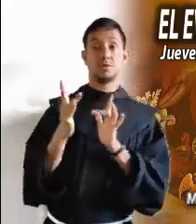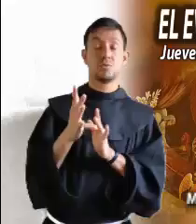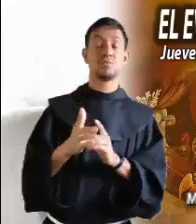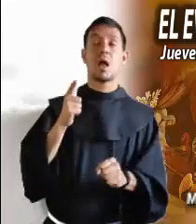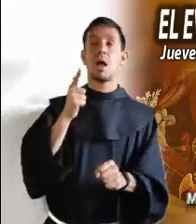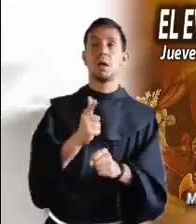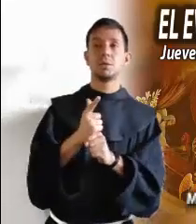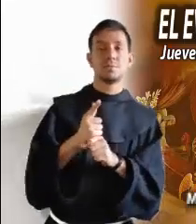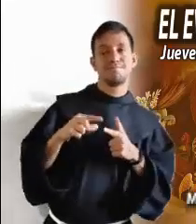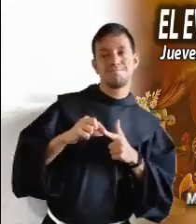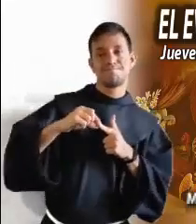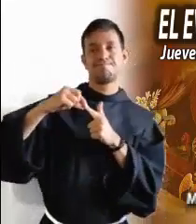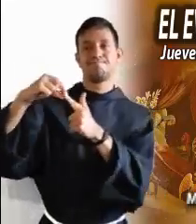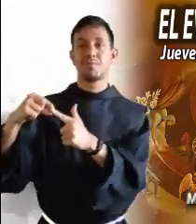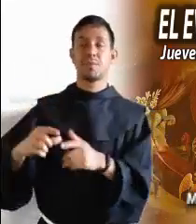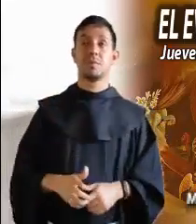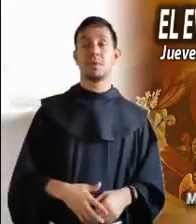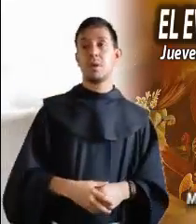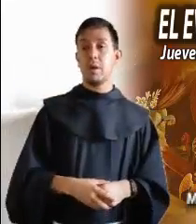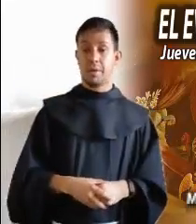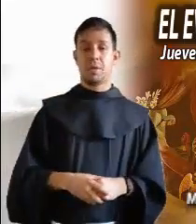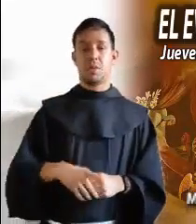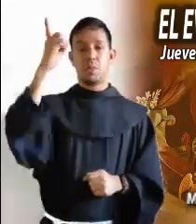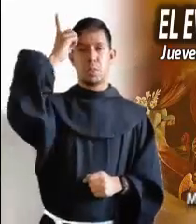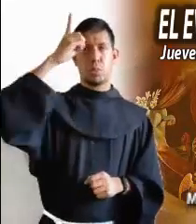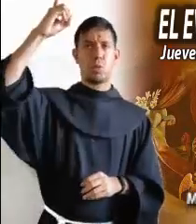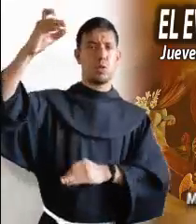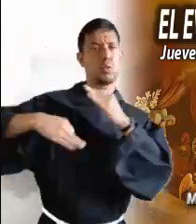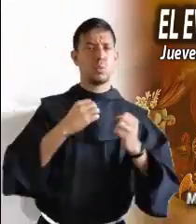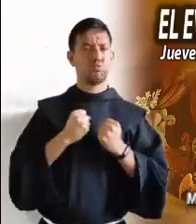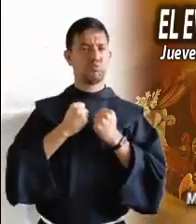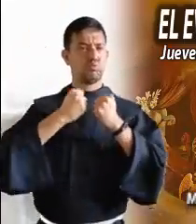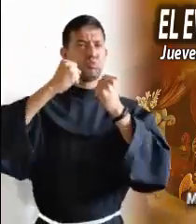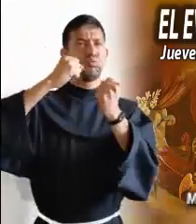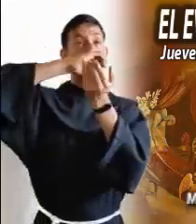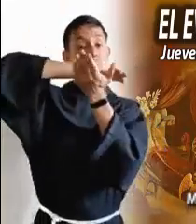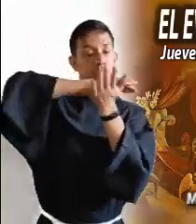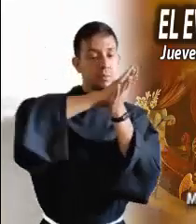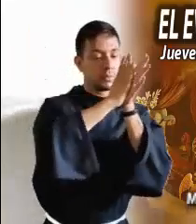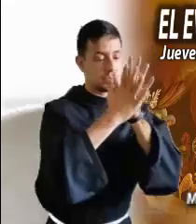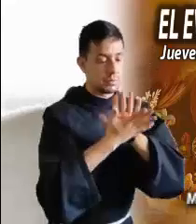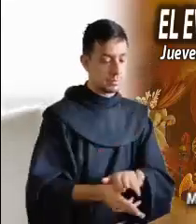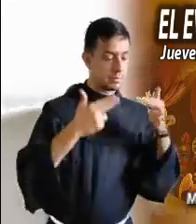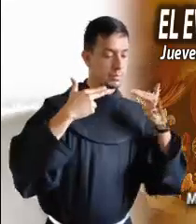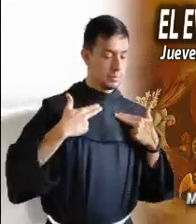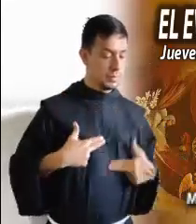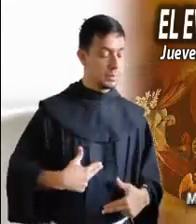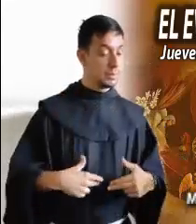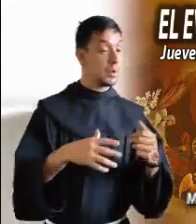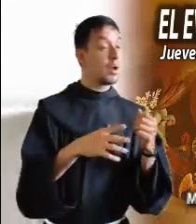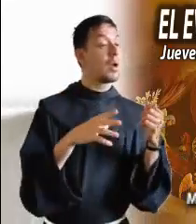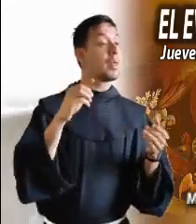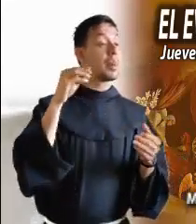Dios trascendente y todopoderoso se hace historia concreta en la carne de María. Por